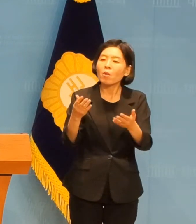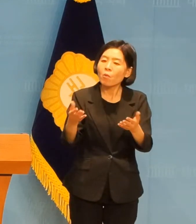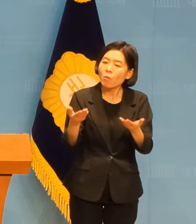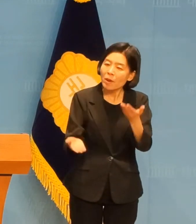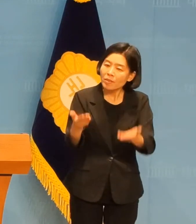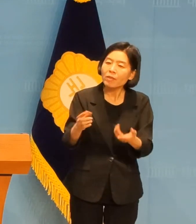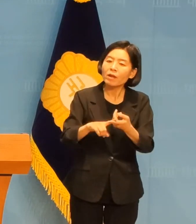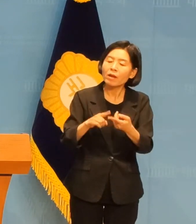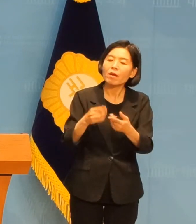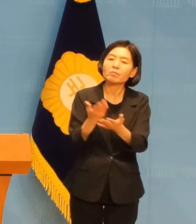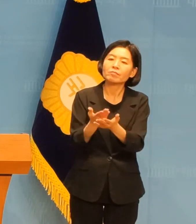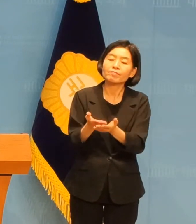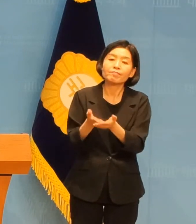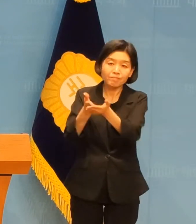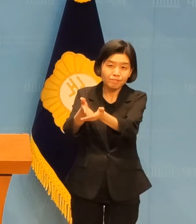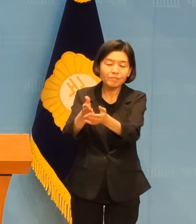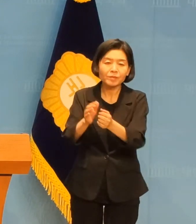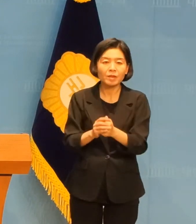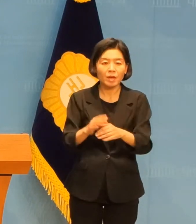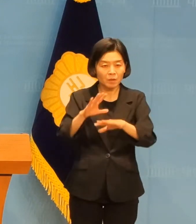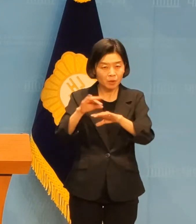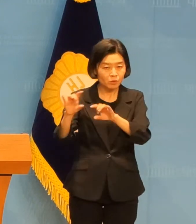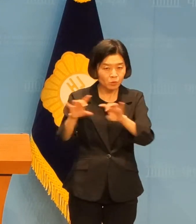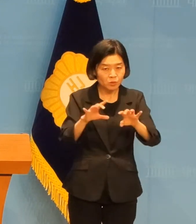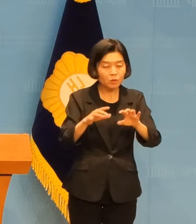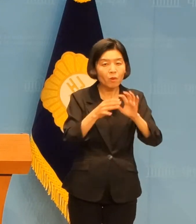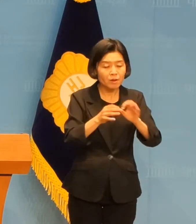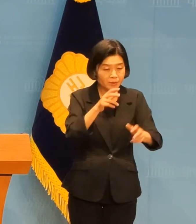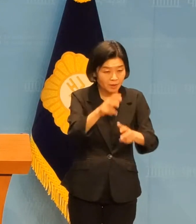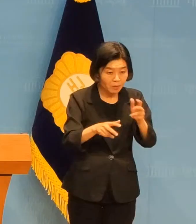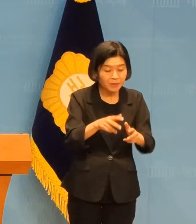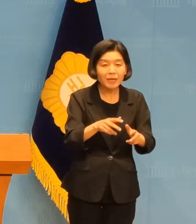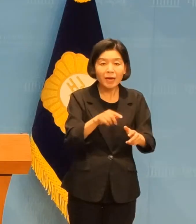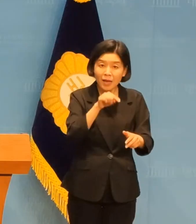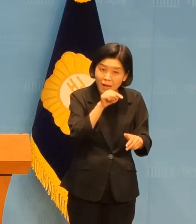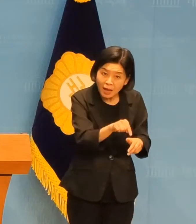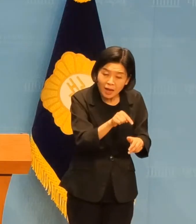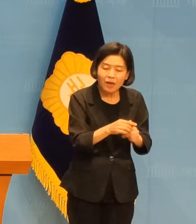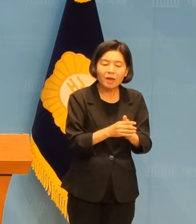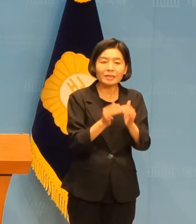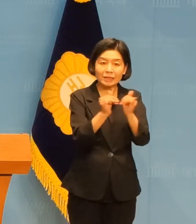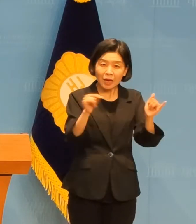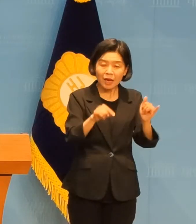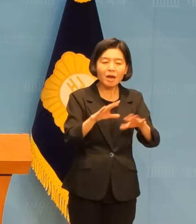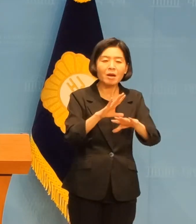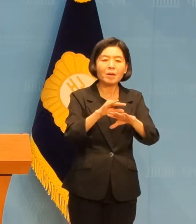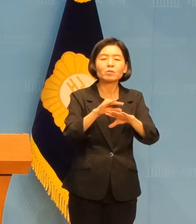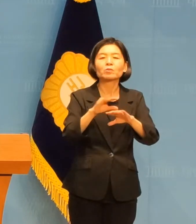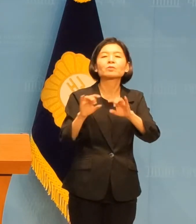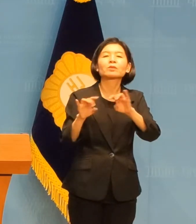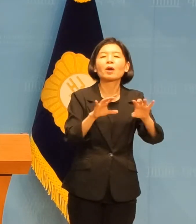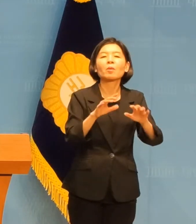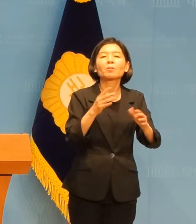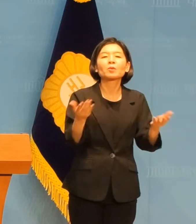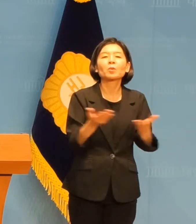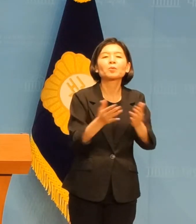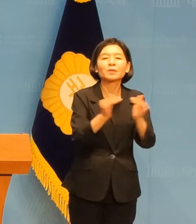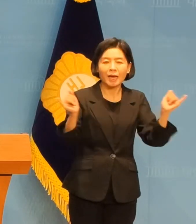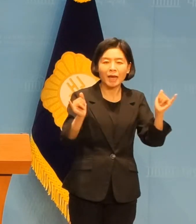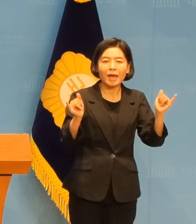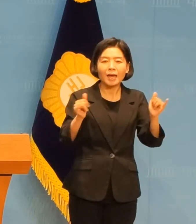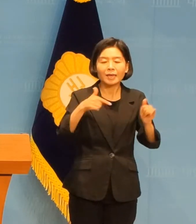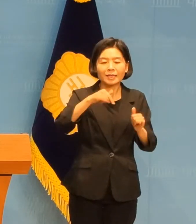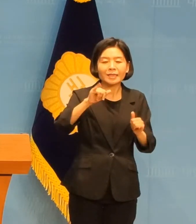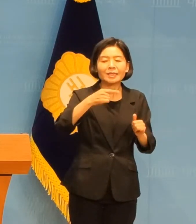시행령에서 방송통신 관련 사업자는 방송사업에 종사하는 자, 기간통신사업에